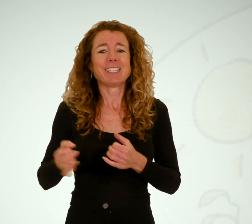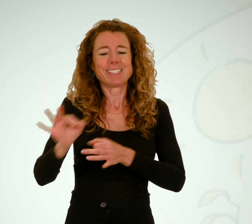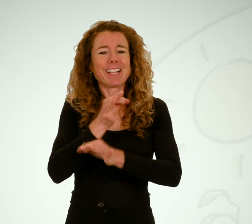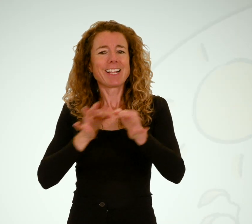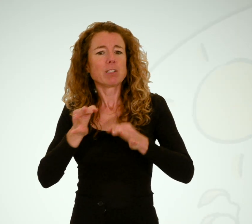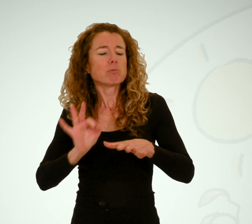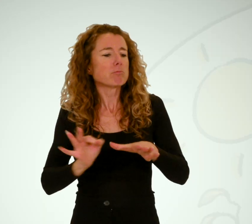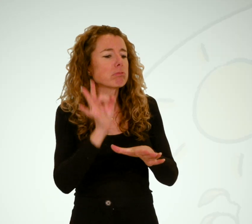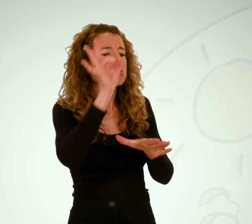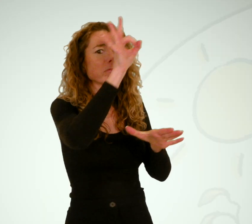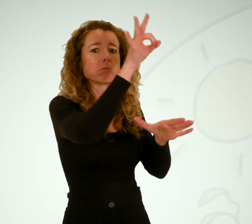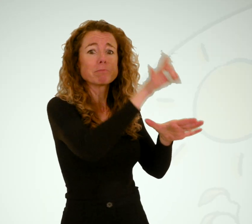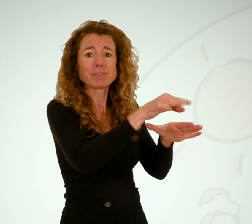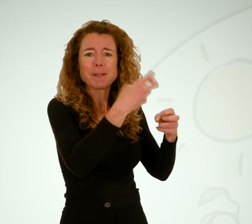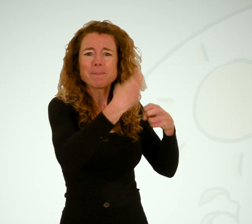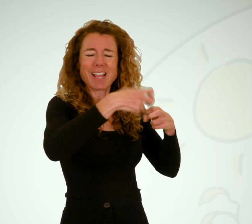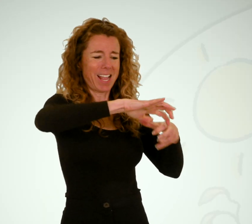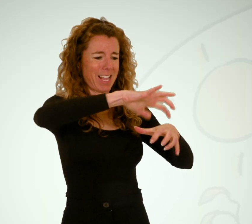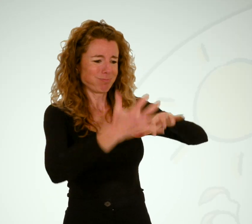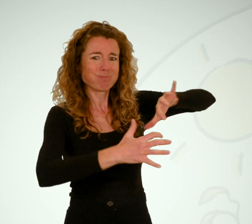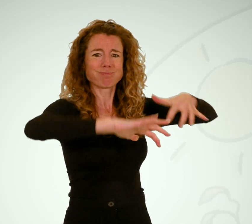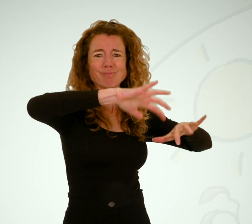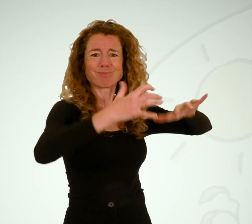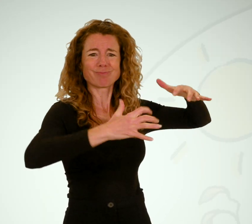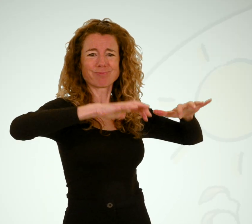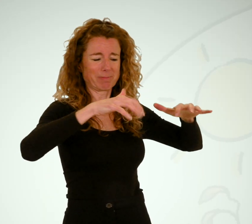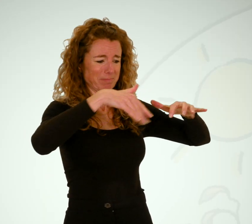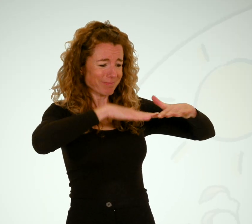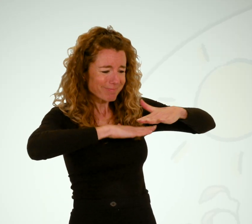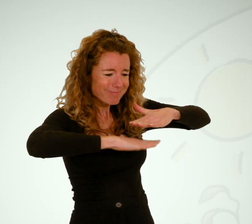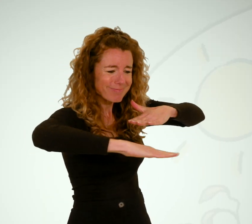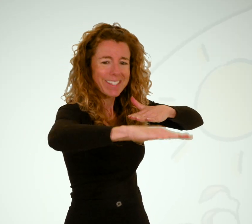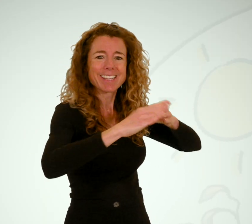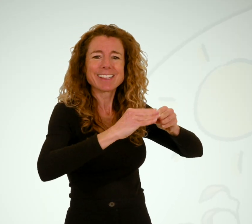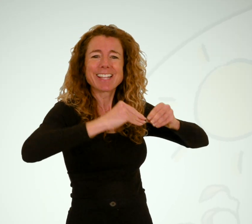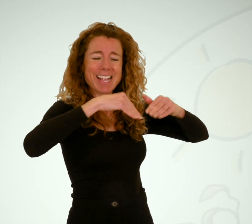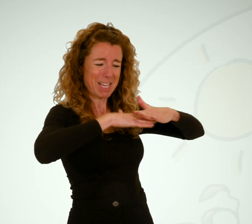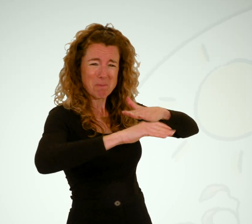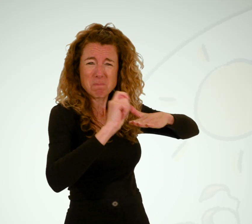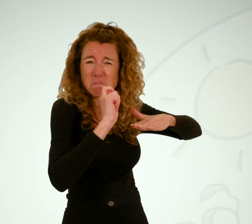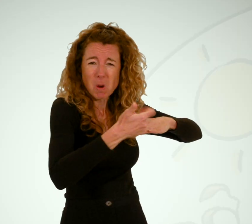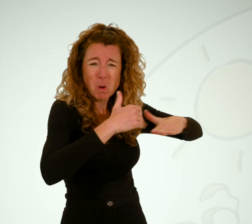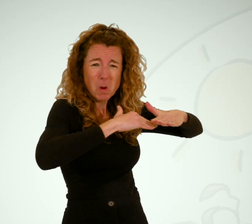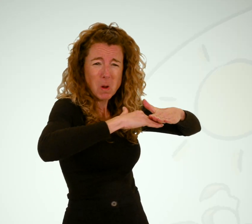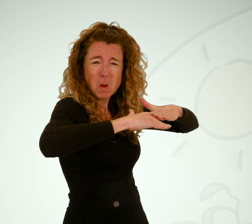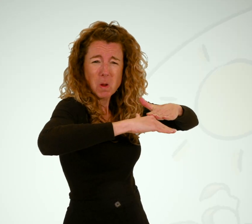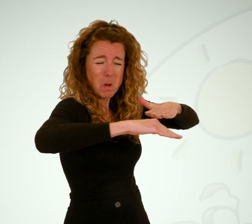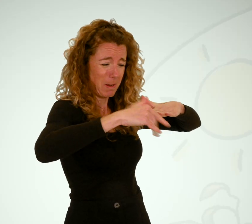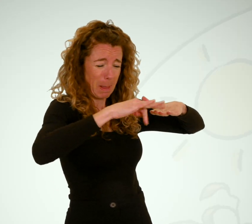Une partie des graines tombe dans les pierres, là où il n'y a pas beaucoup de terre. Elles poussent tout de suite parce que la terre n'est